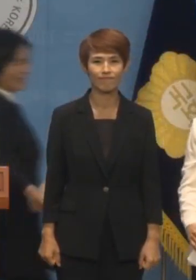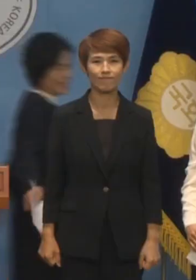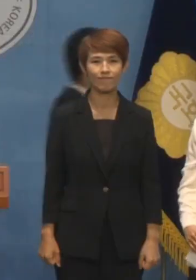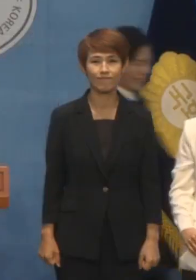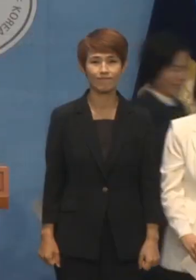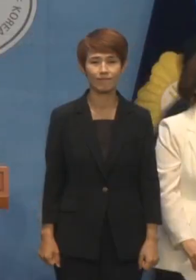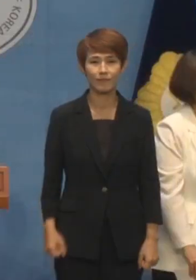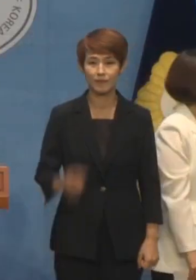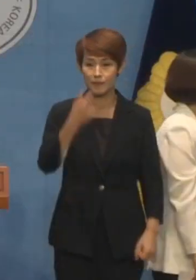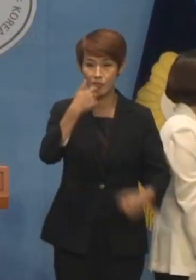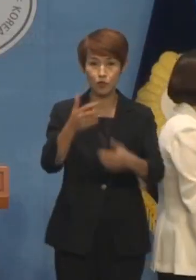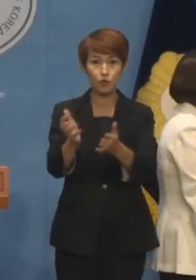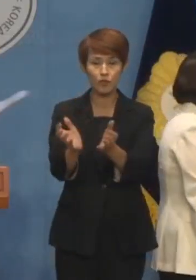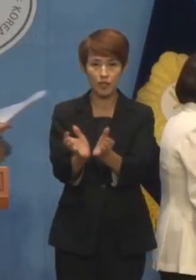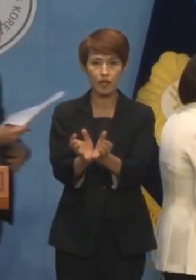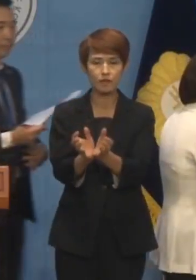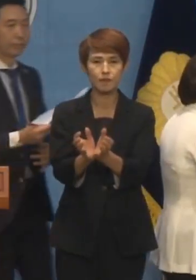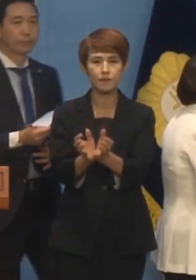예, 더불어민주당